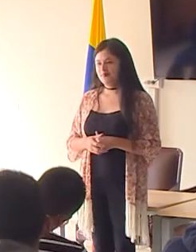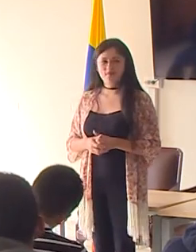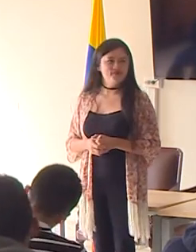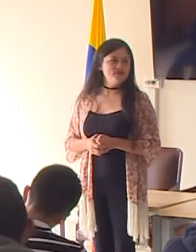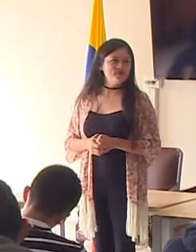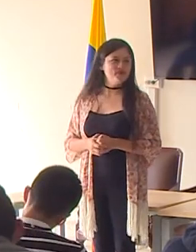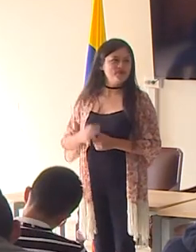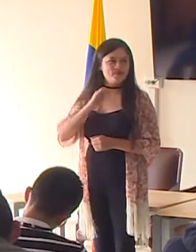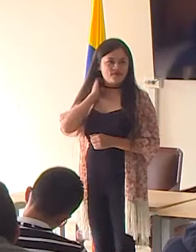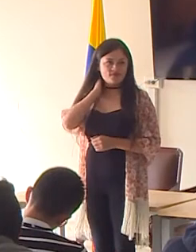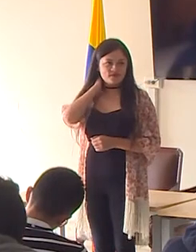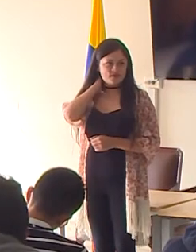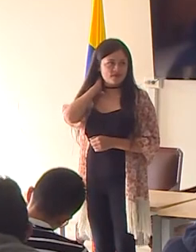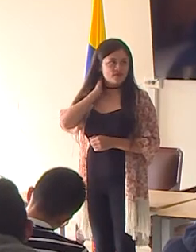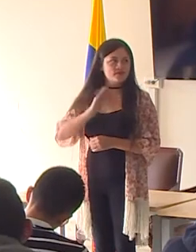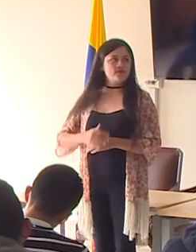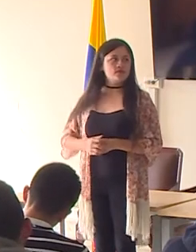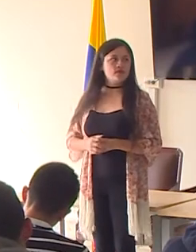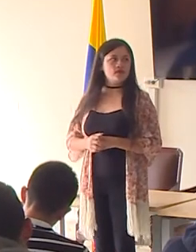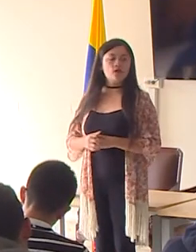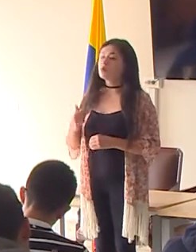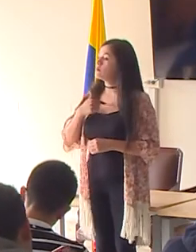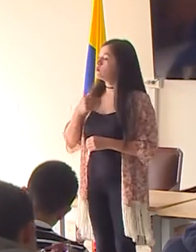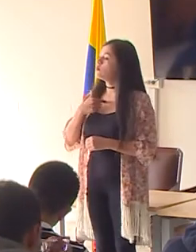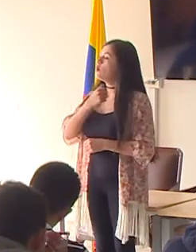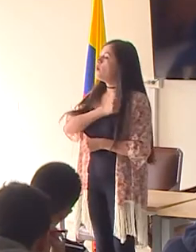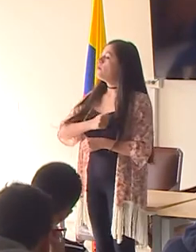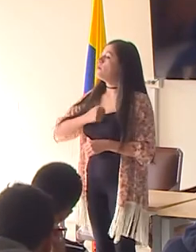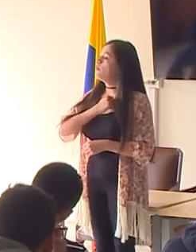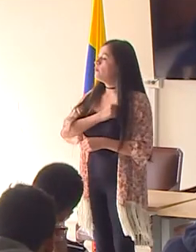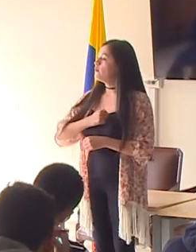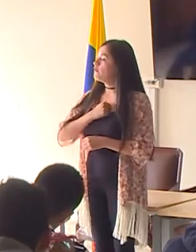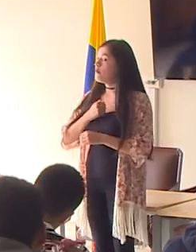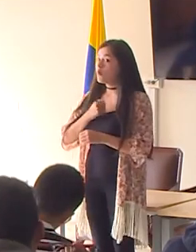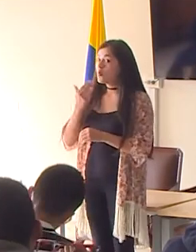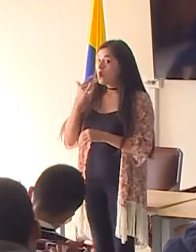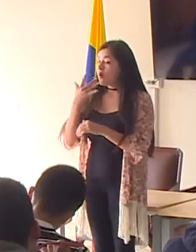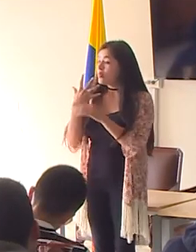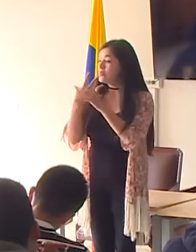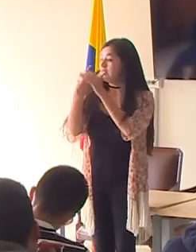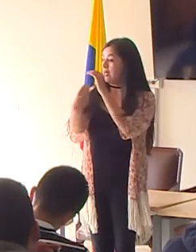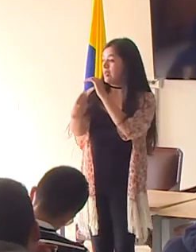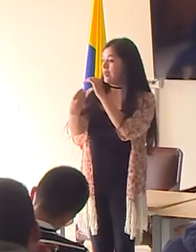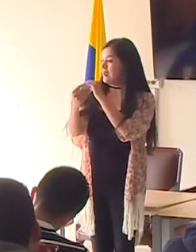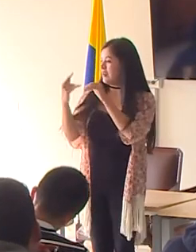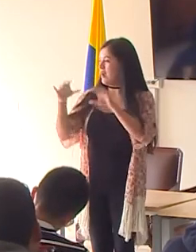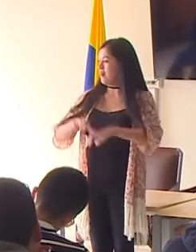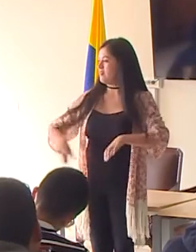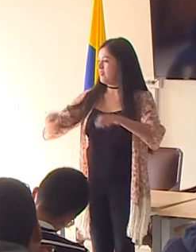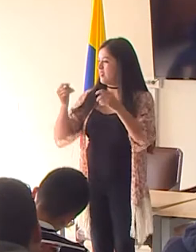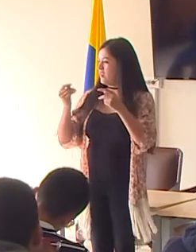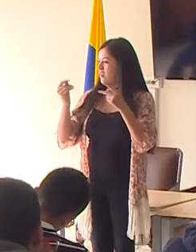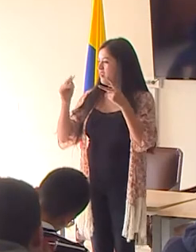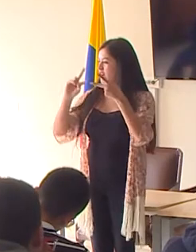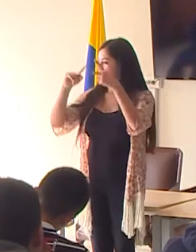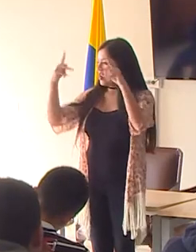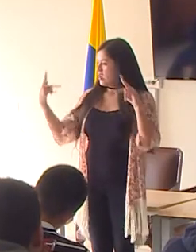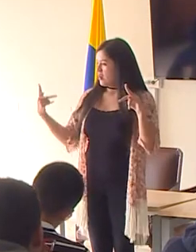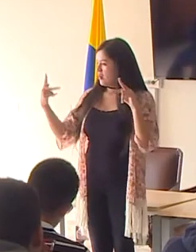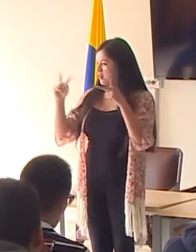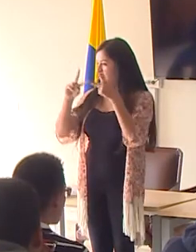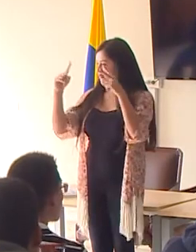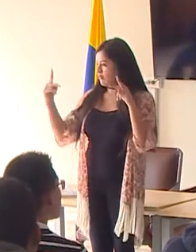les voy a pedir el favor que a la salida ahorita vamos a dar las indicaciones pero cuando salgamos a la feria los chicos que pertenecen